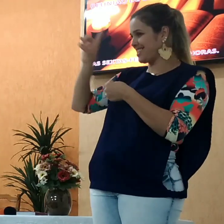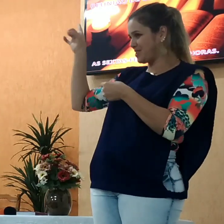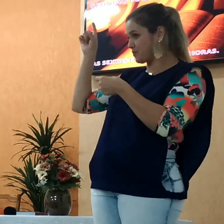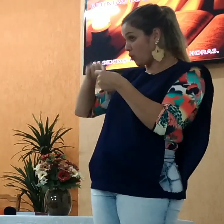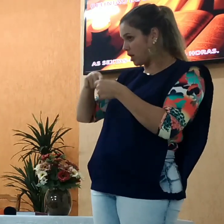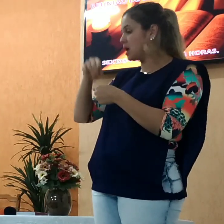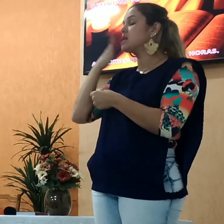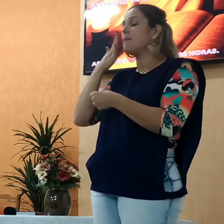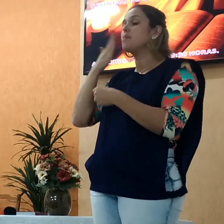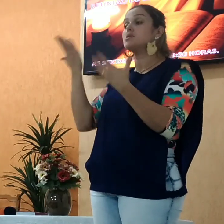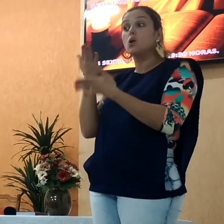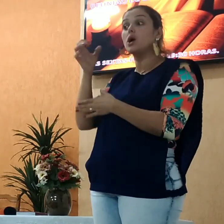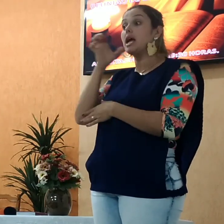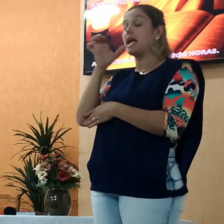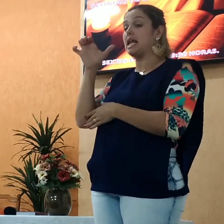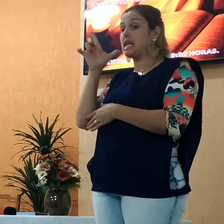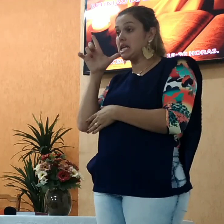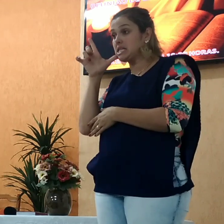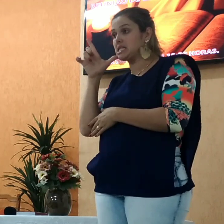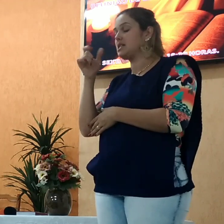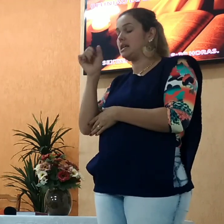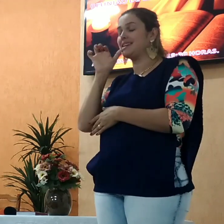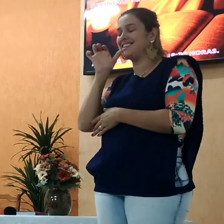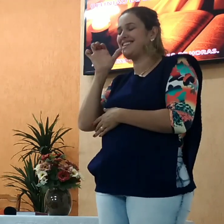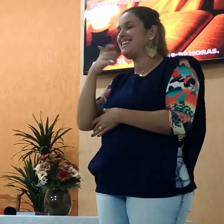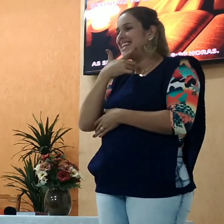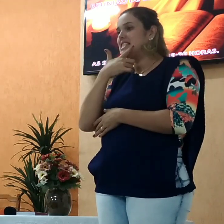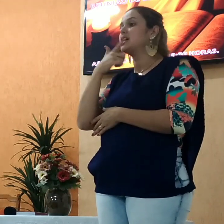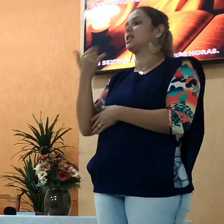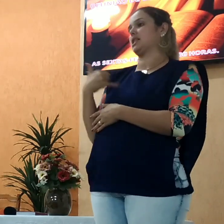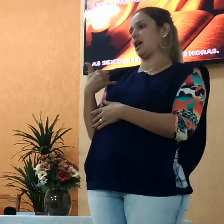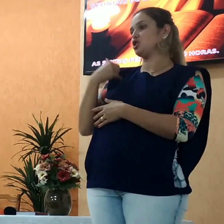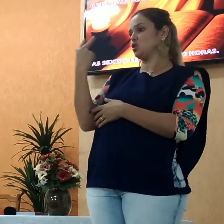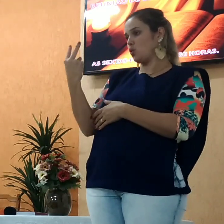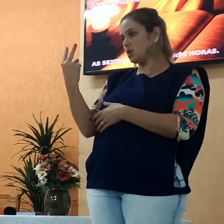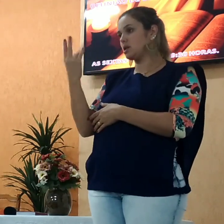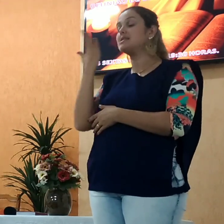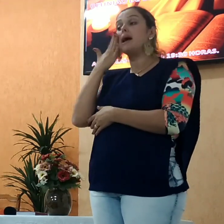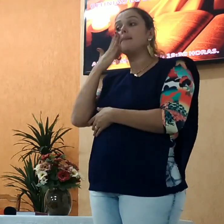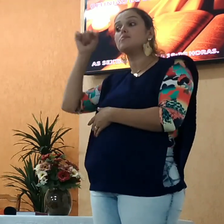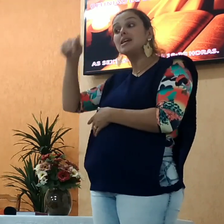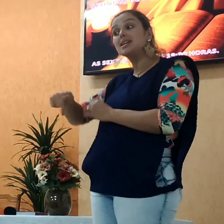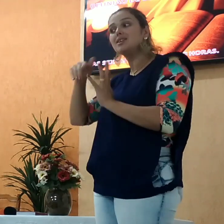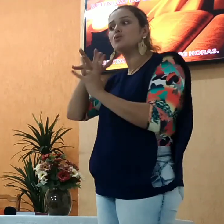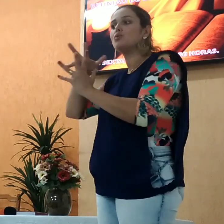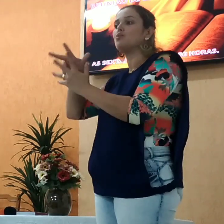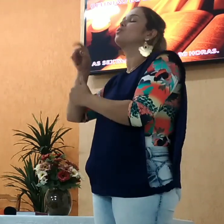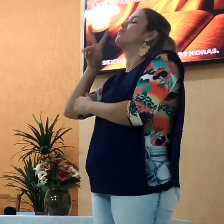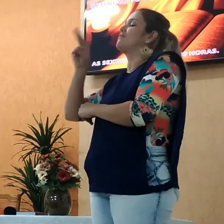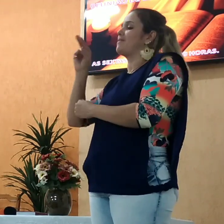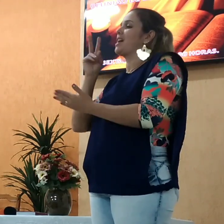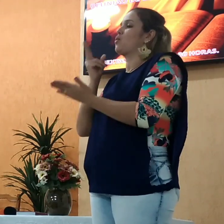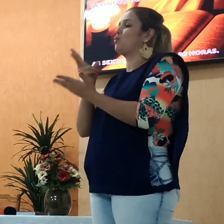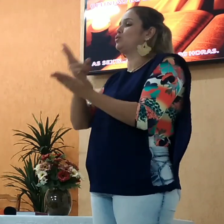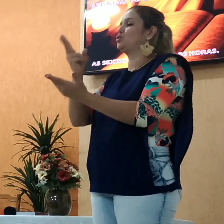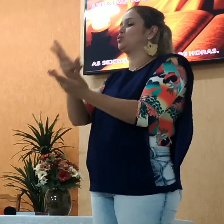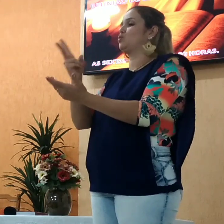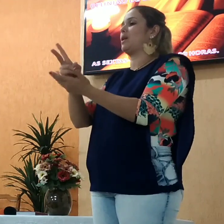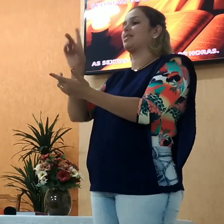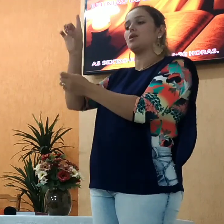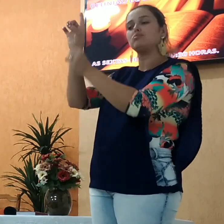Deus, e o prosseguimento da sua vida aqui na terra continuará nas mãos de Deus, para que ela